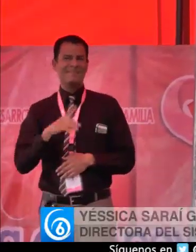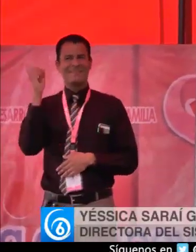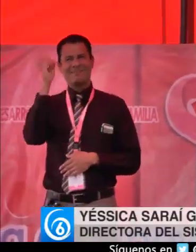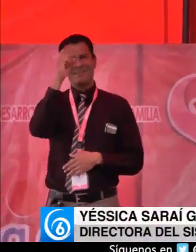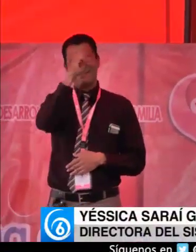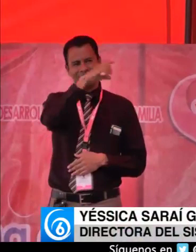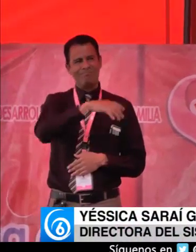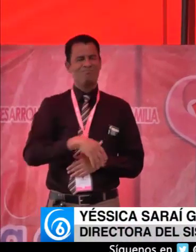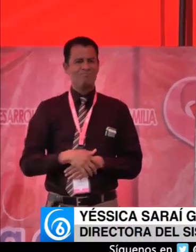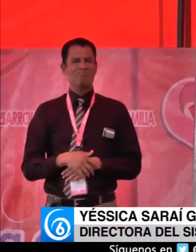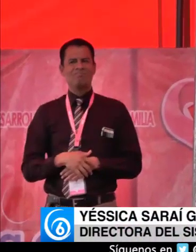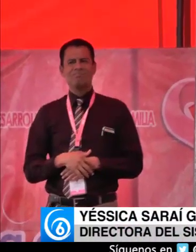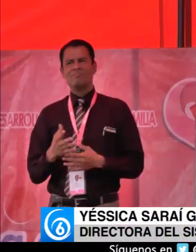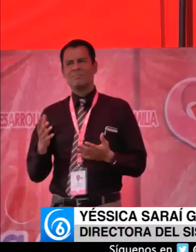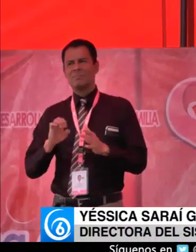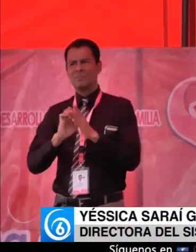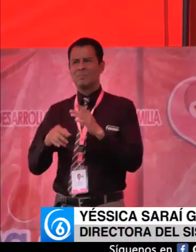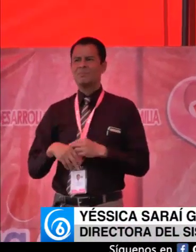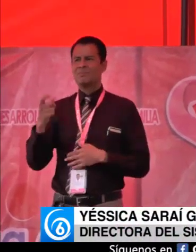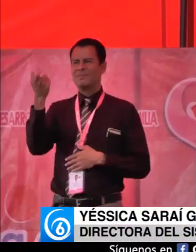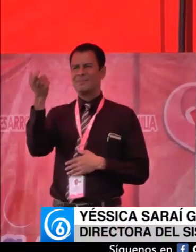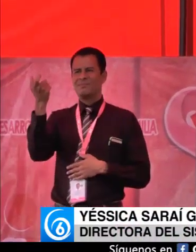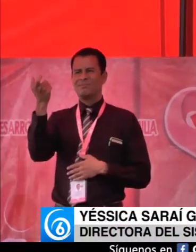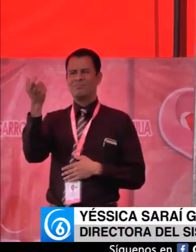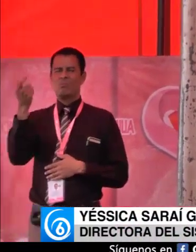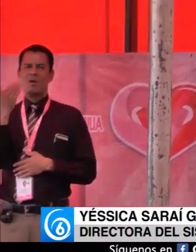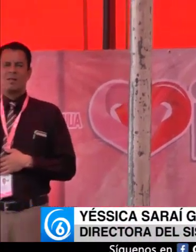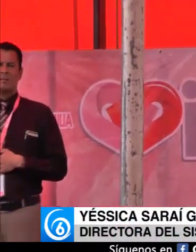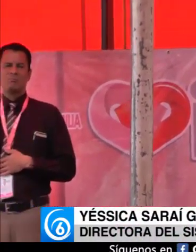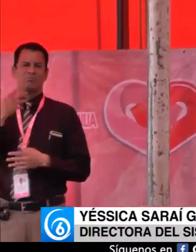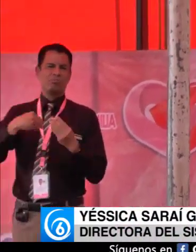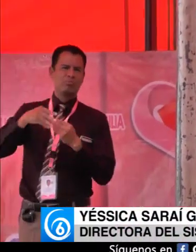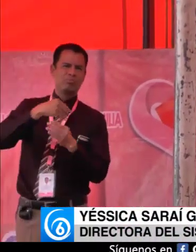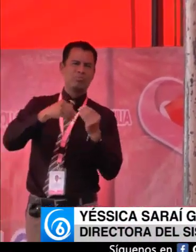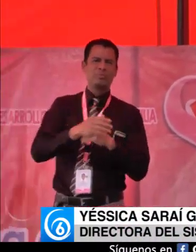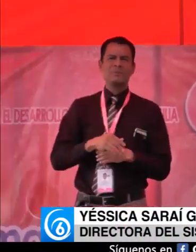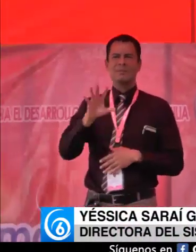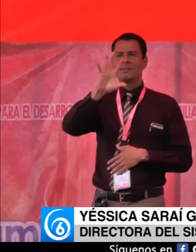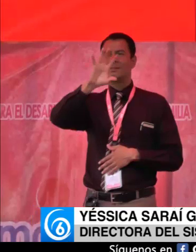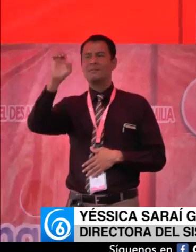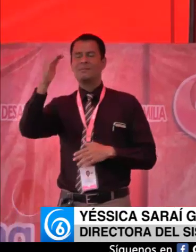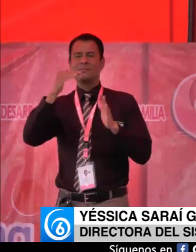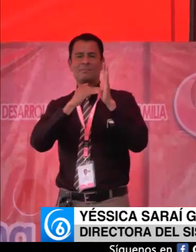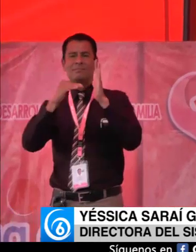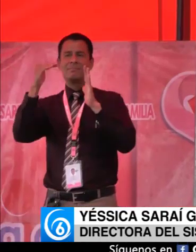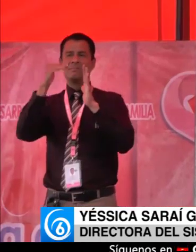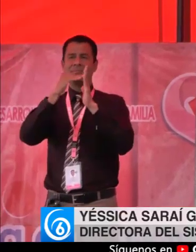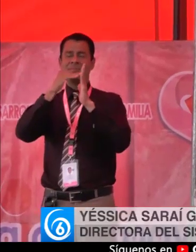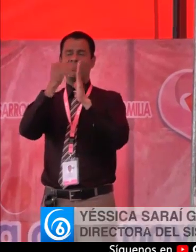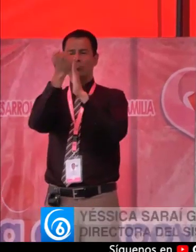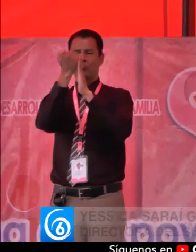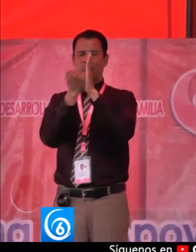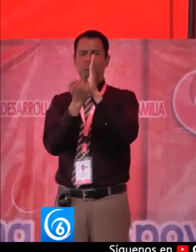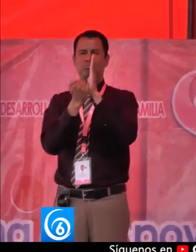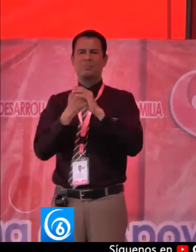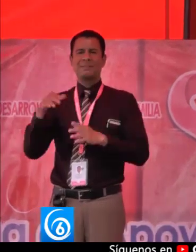por momentos complejos en cuanto a un presupuesto que se le dejo de 500 millones de pesos para obra pública y